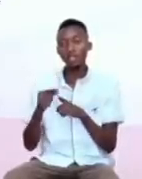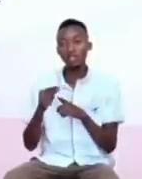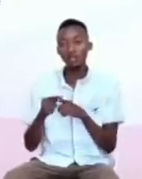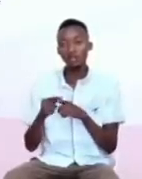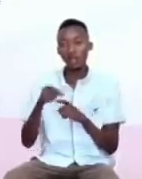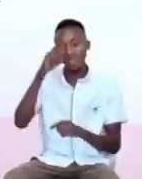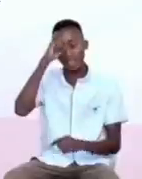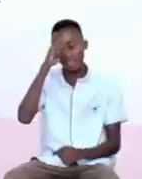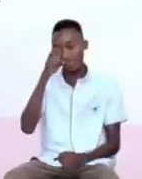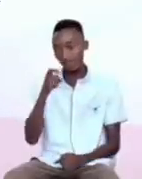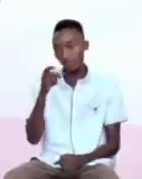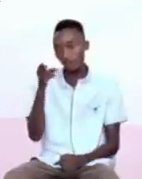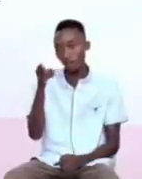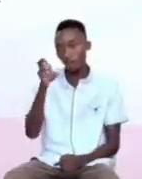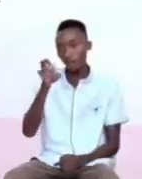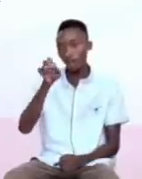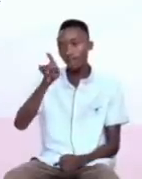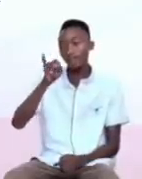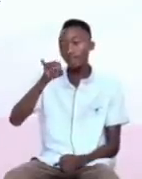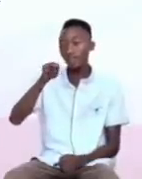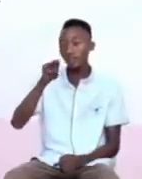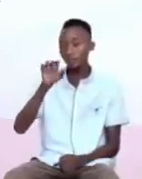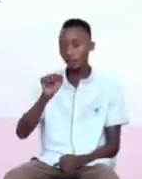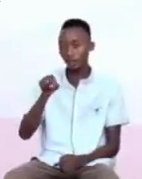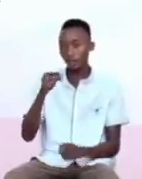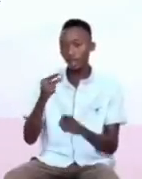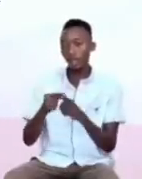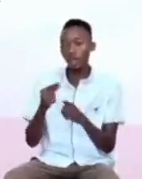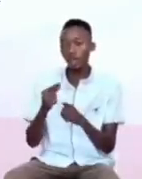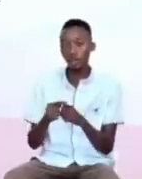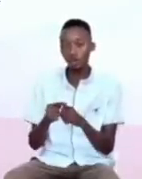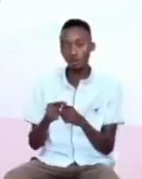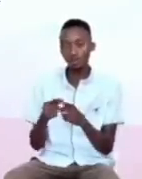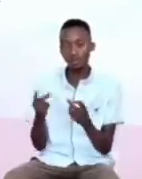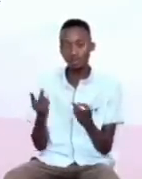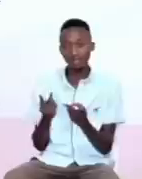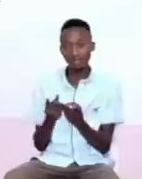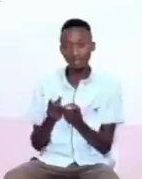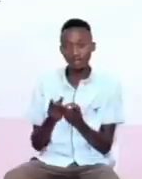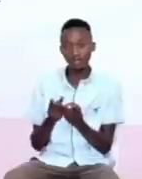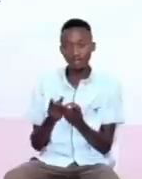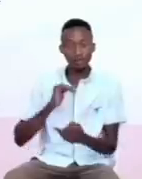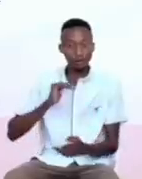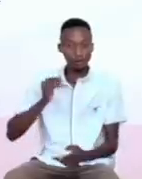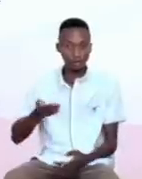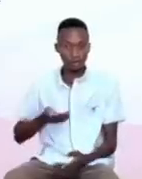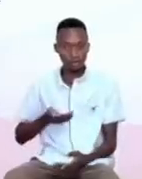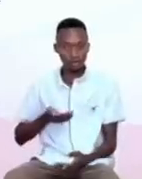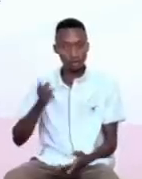kike. Kwa nini? Kwa sababu linazaa.